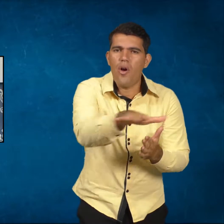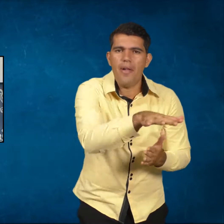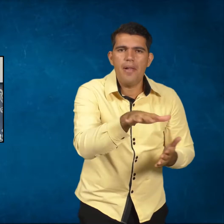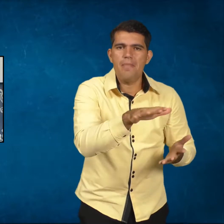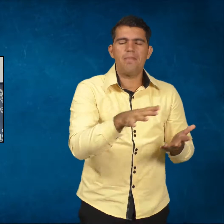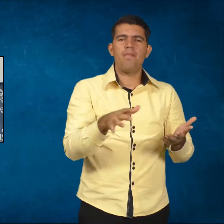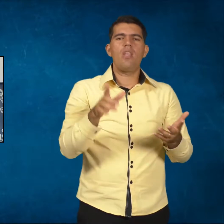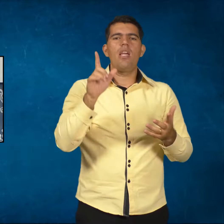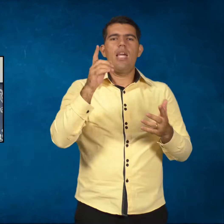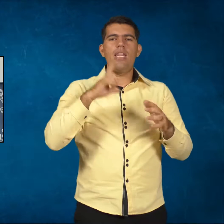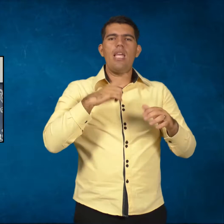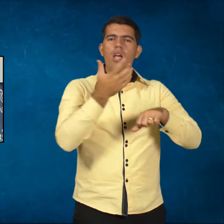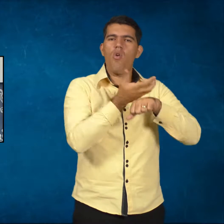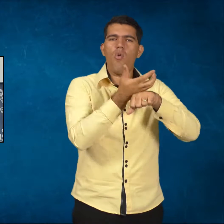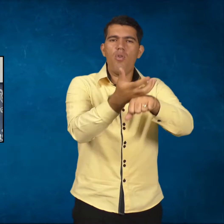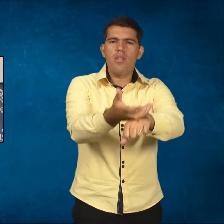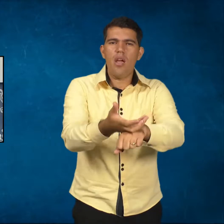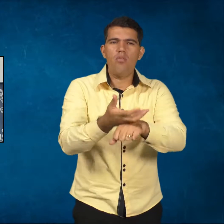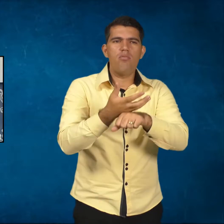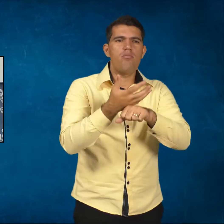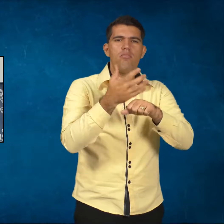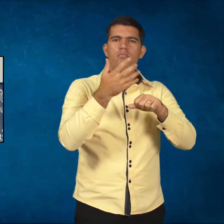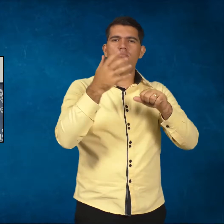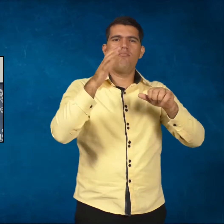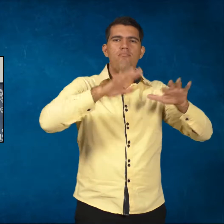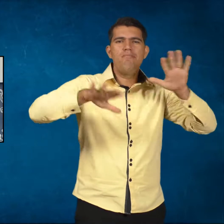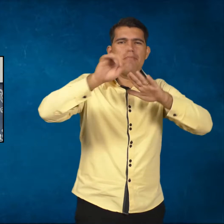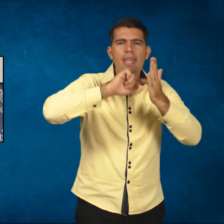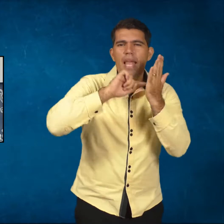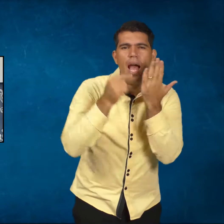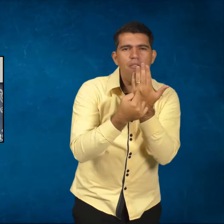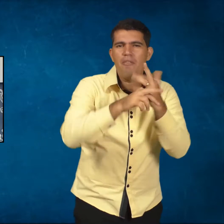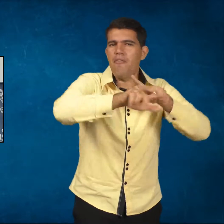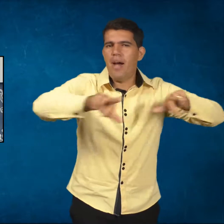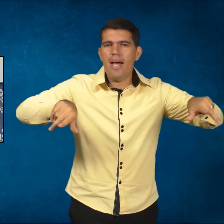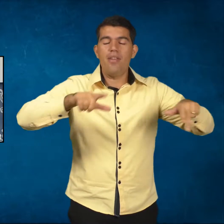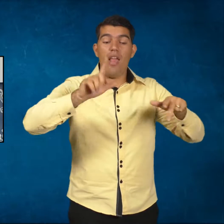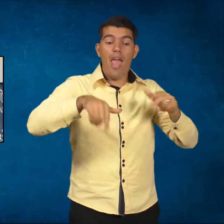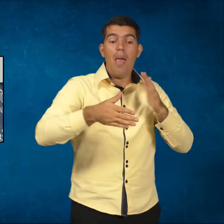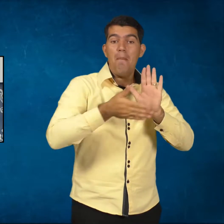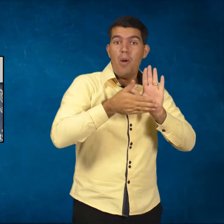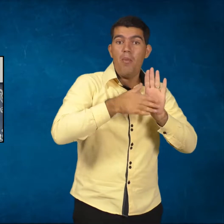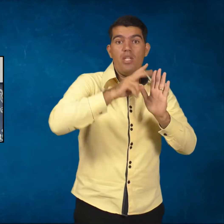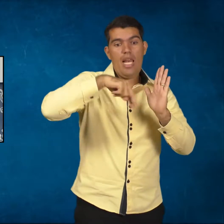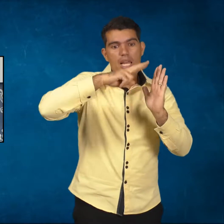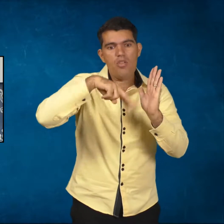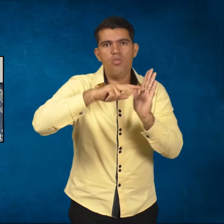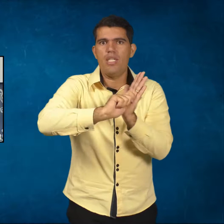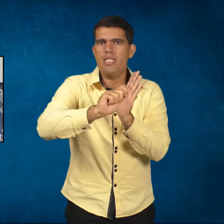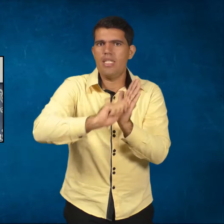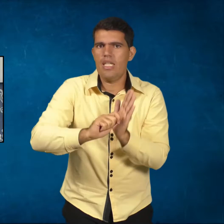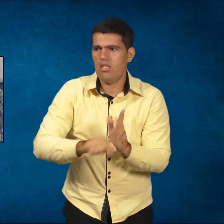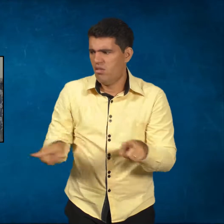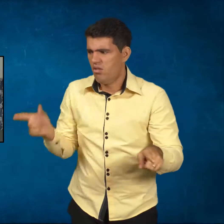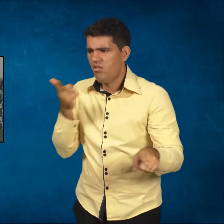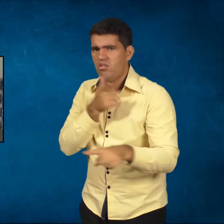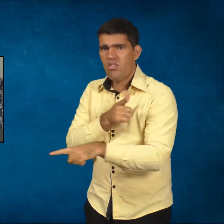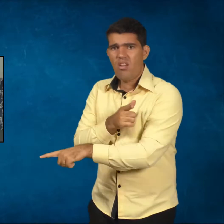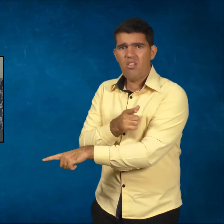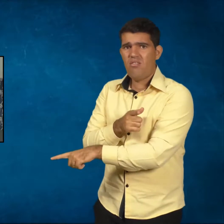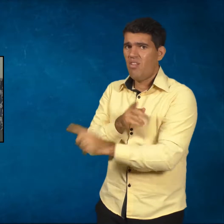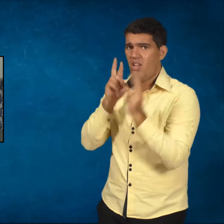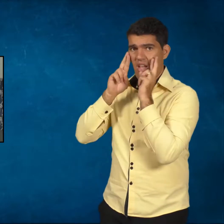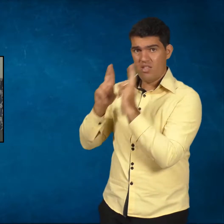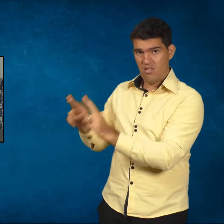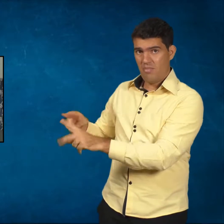conteúdos abstratos, que pressupõem leitura e escrita. Então, eu estaria ferindo a dignidade desse aluno, fazendo